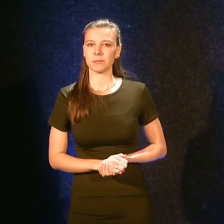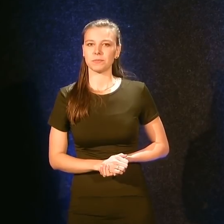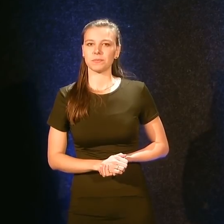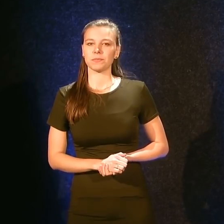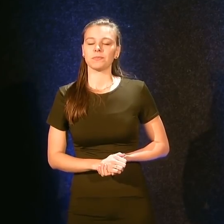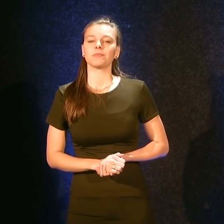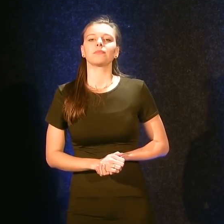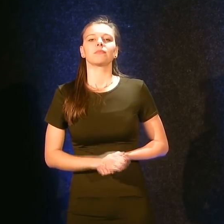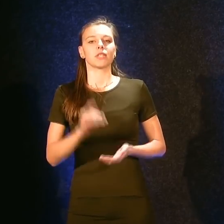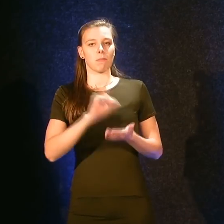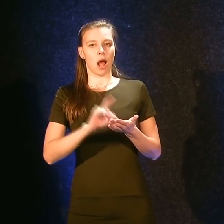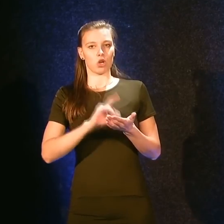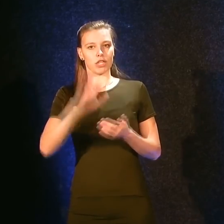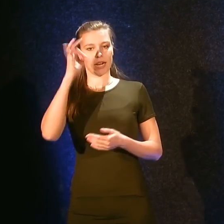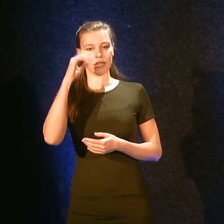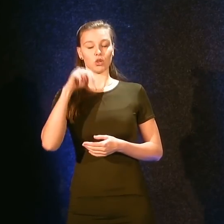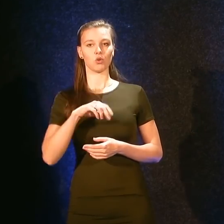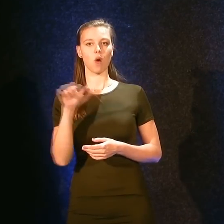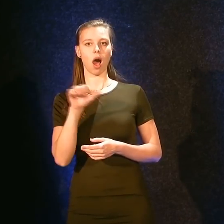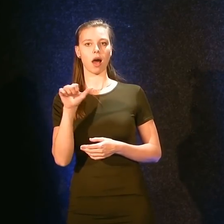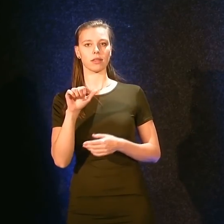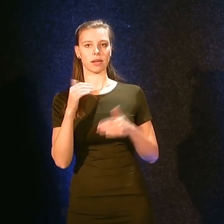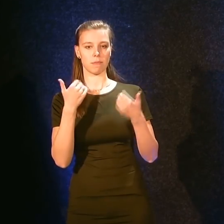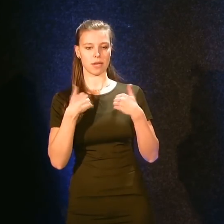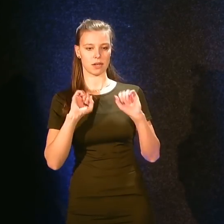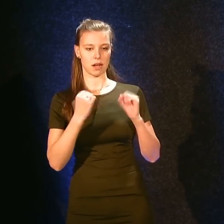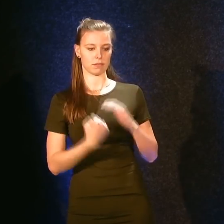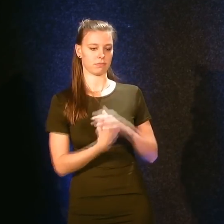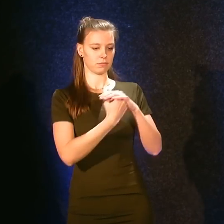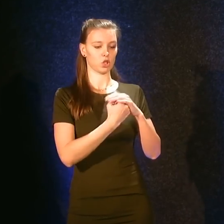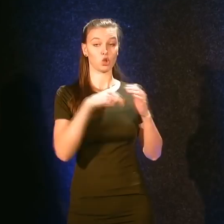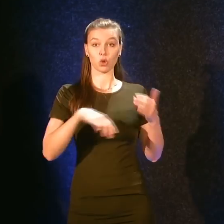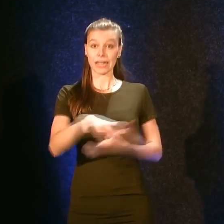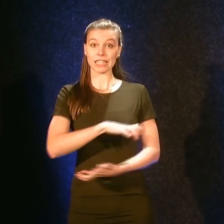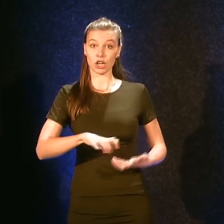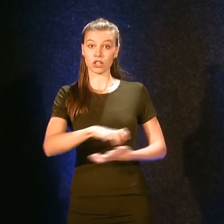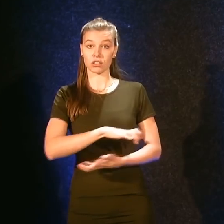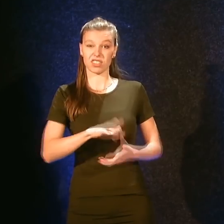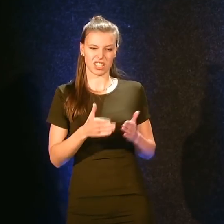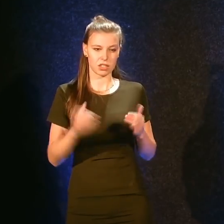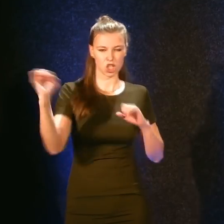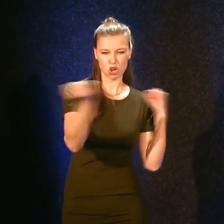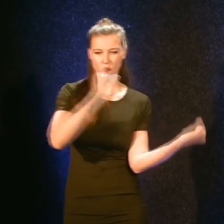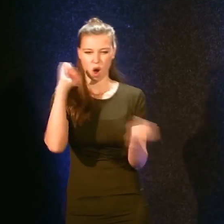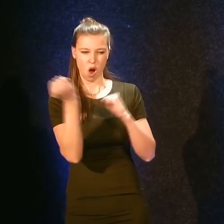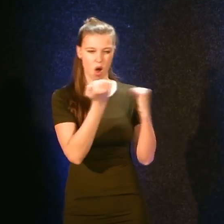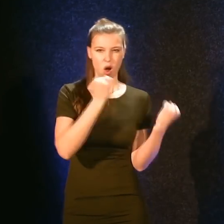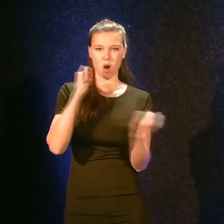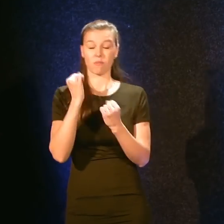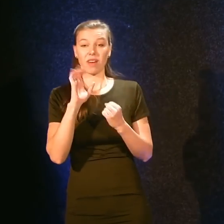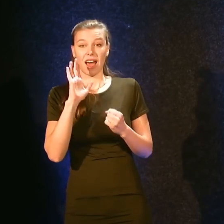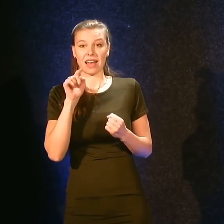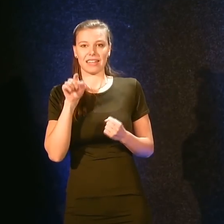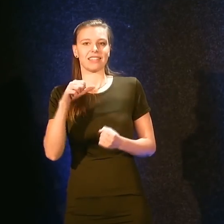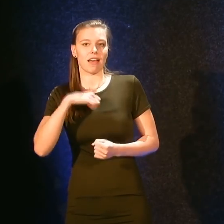Paulus had het geleerd en nu kon hij naast andere mensen staan. Nu hij in een crisis belandde, daar in een storm, waarvan hij notabene had